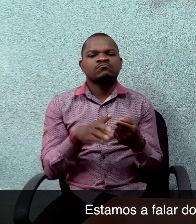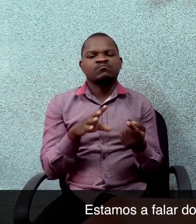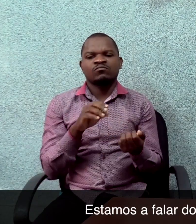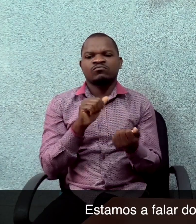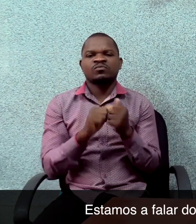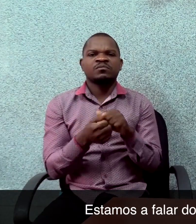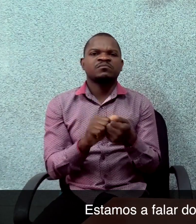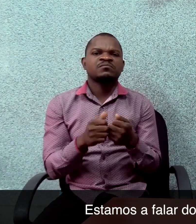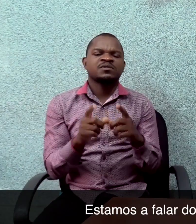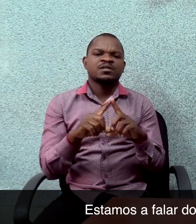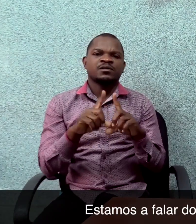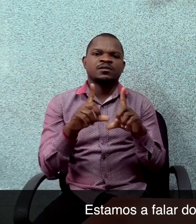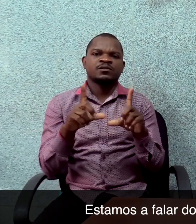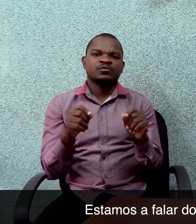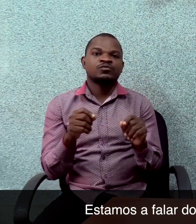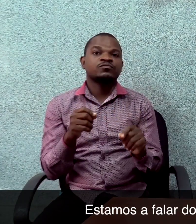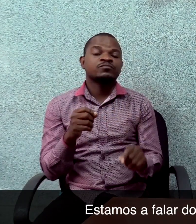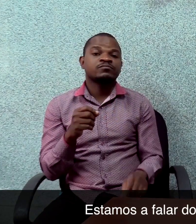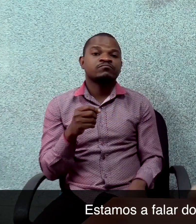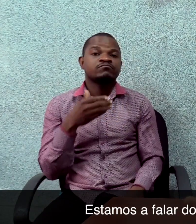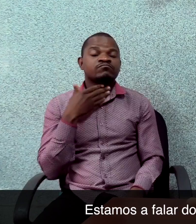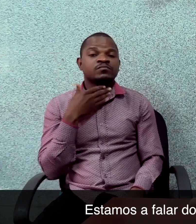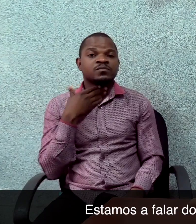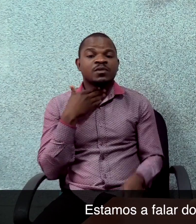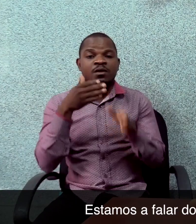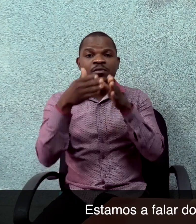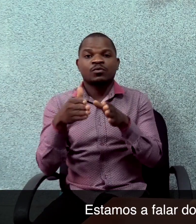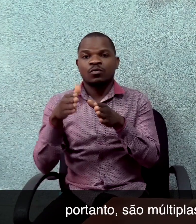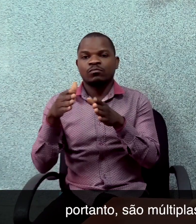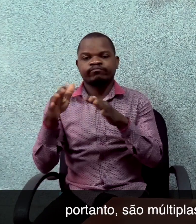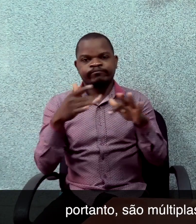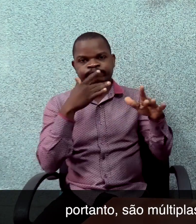vocais, que são mais frequentes nos cantores.